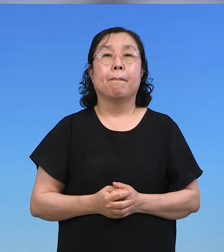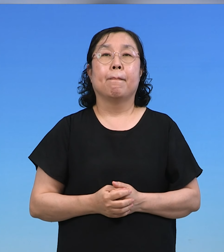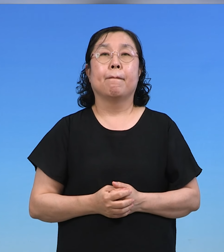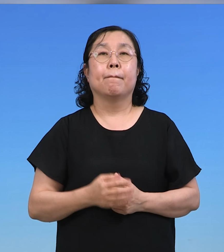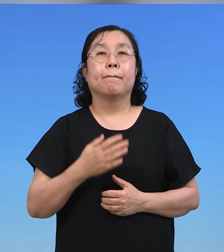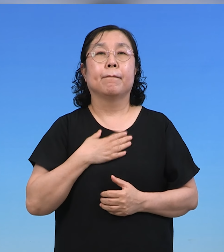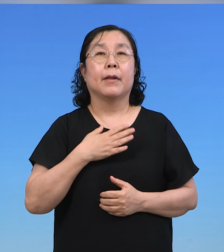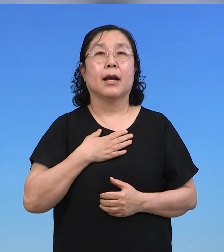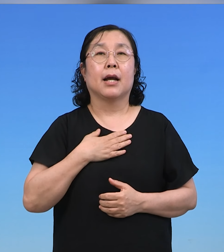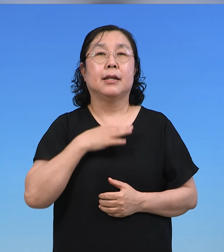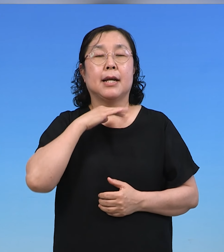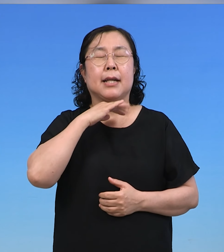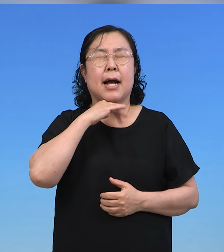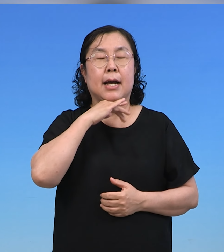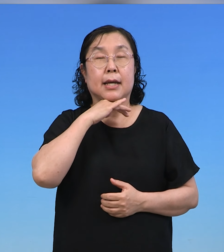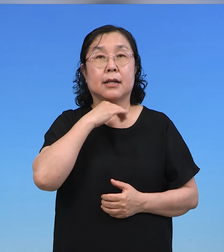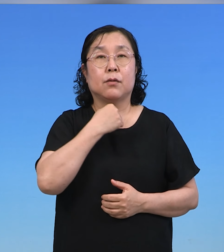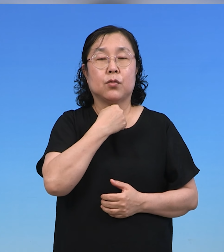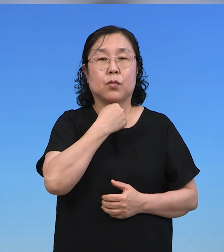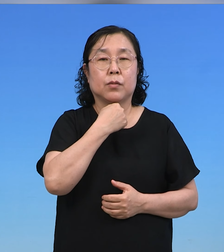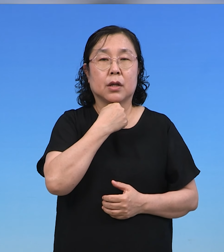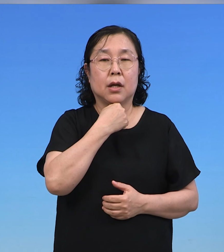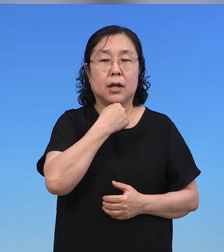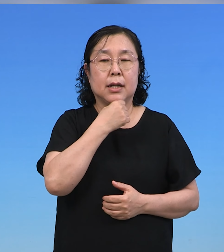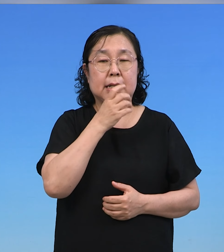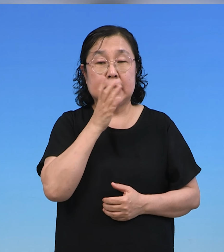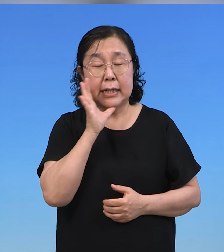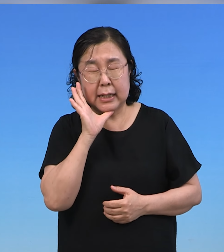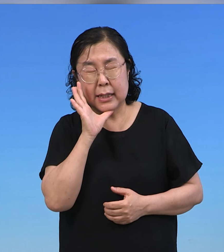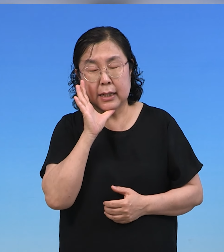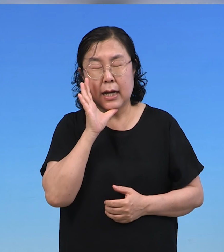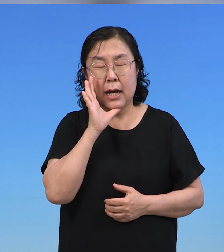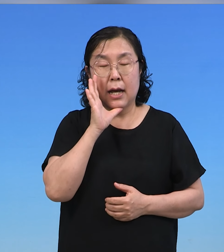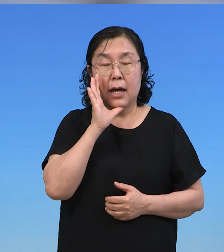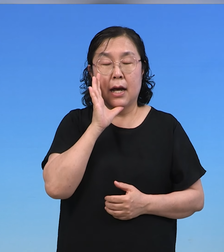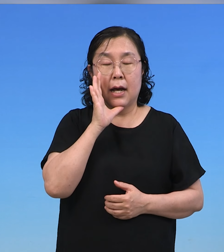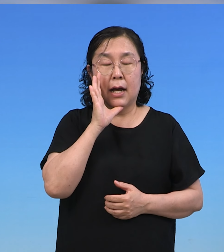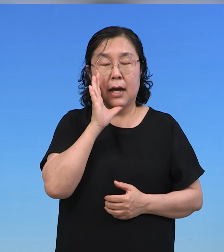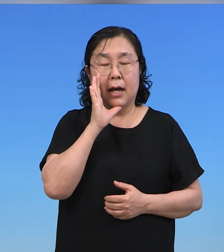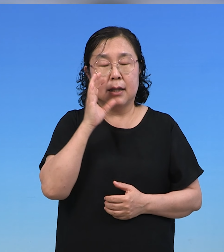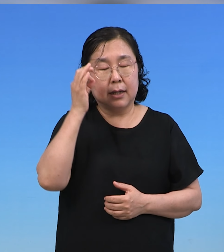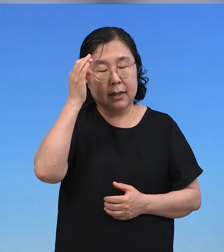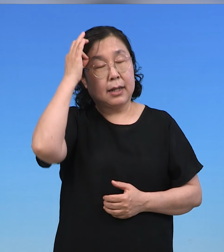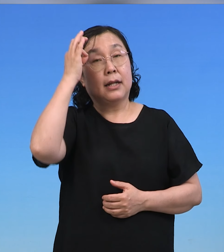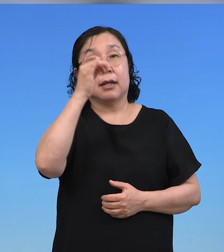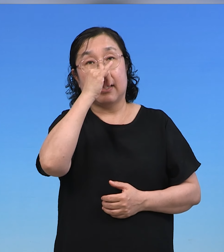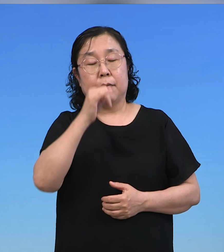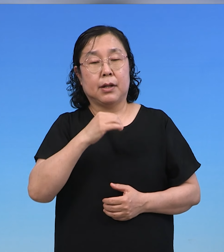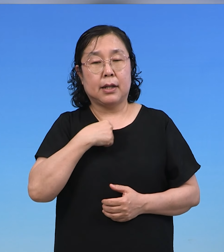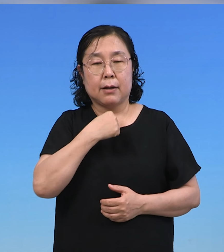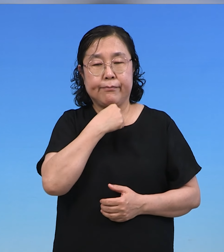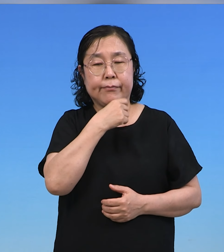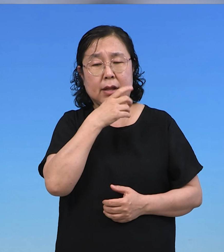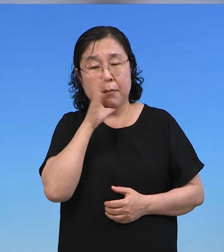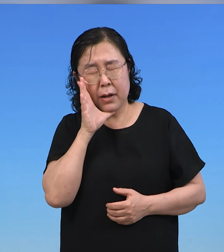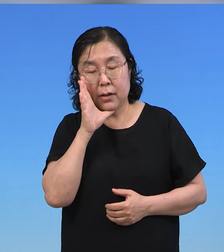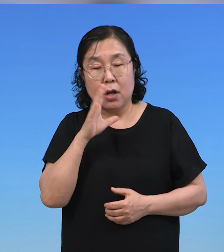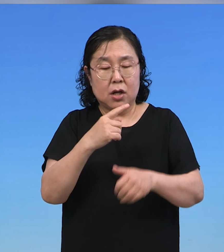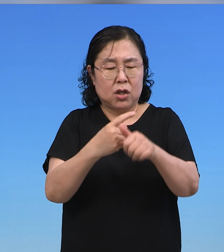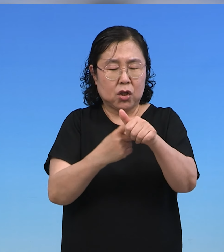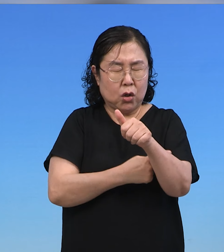제가 나이 조금 이제 들어가기 시작하니까 깨닫는데, 나이 든다고 저절로 지혜의 사람이 되는 게 아니더라고요. 나이